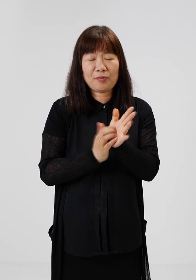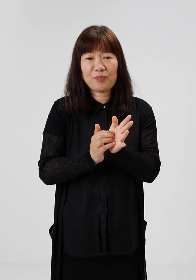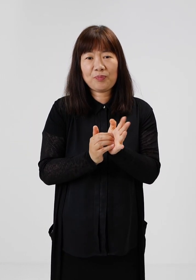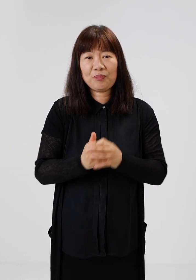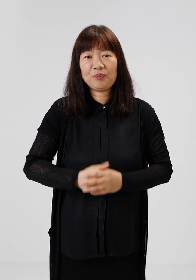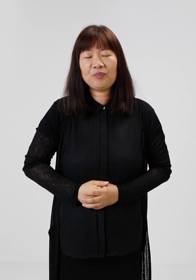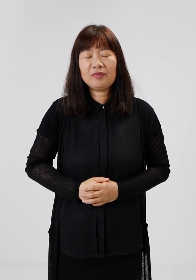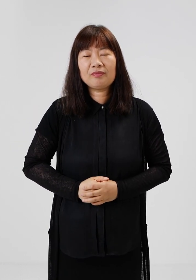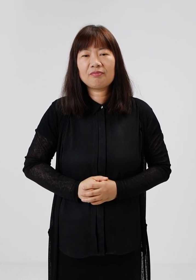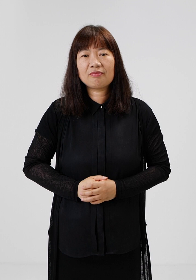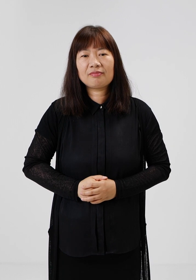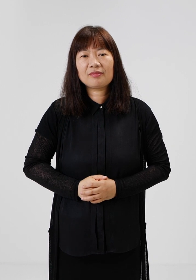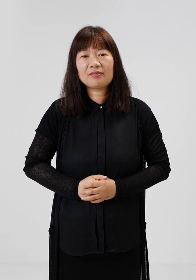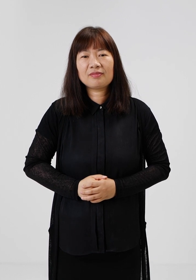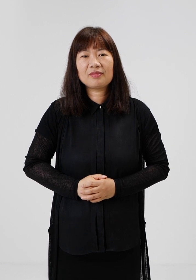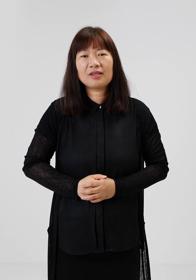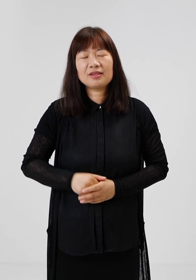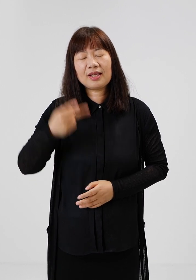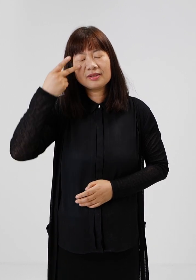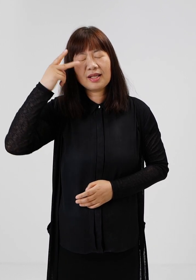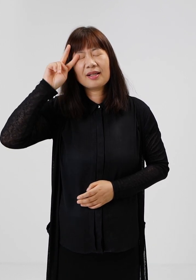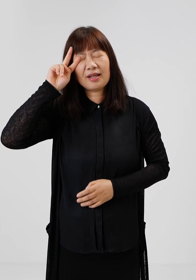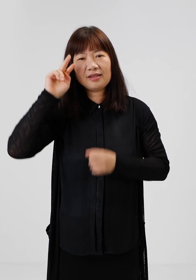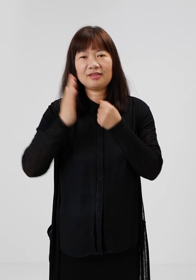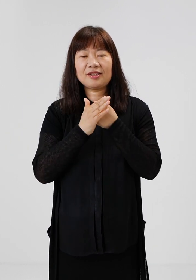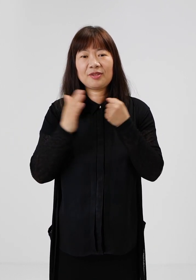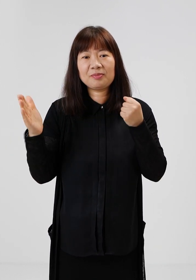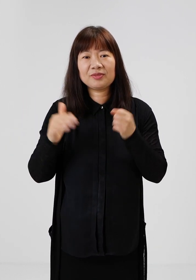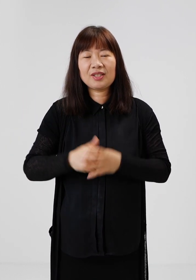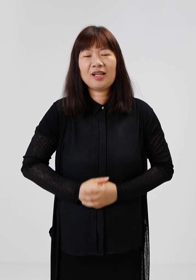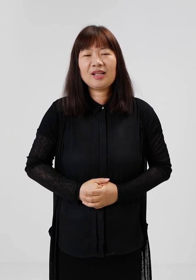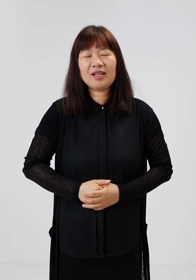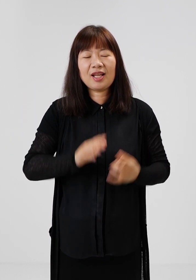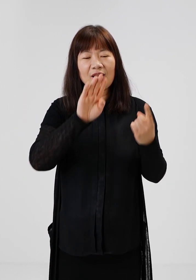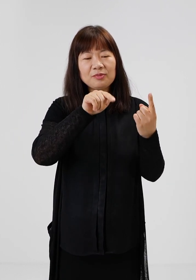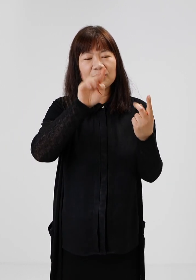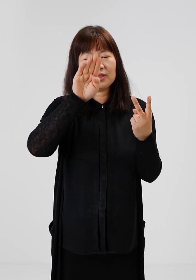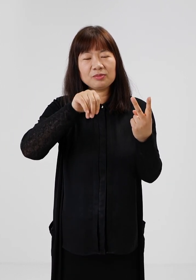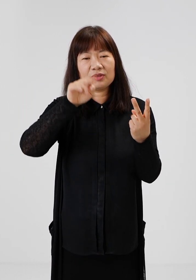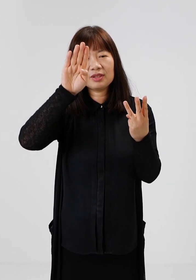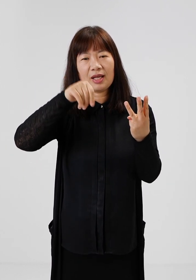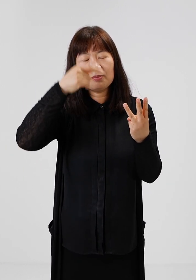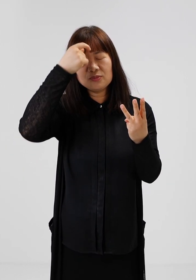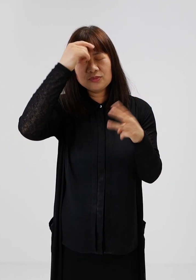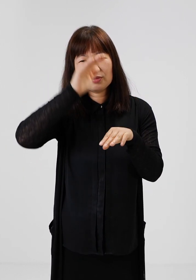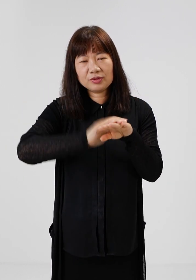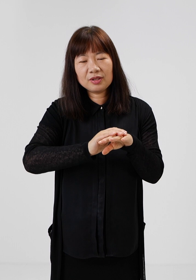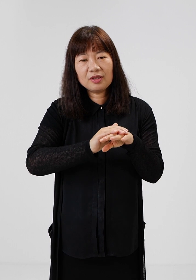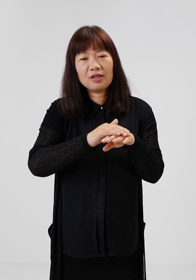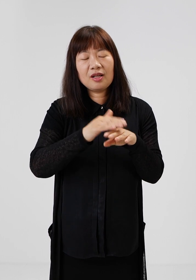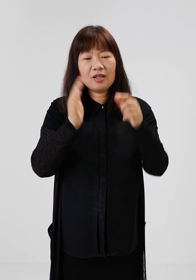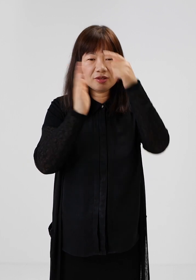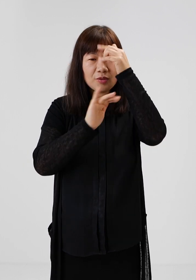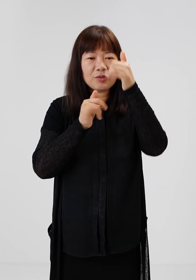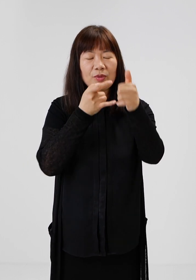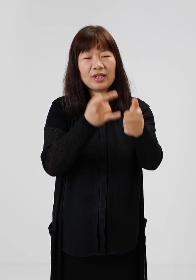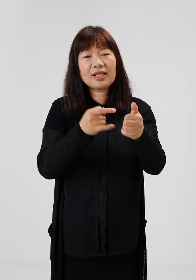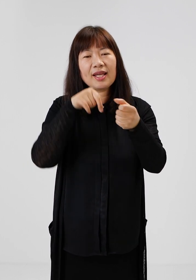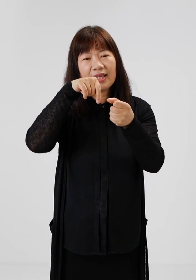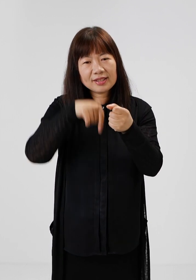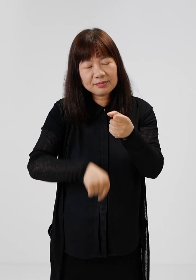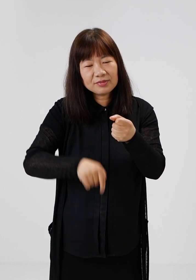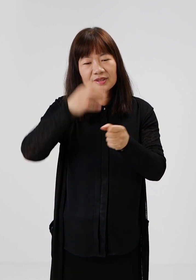예. 잘못 착각을 하고. 그래서 1부, 2부, 3부 드렸던 성도님들에게